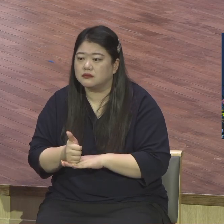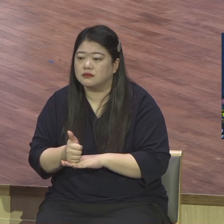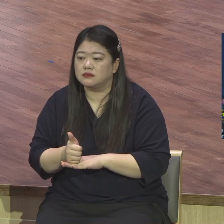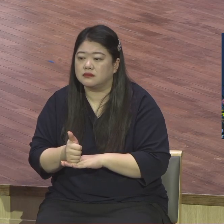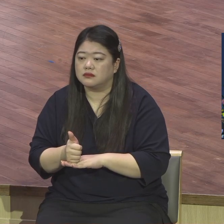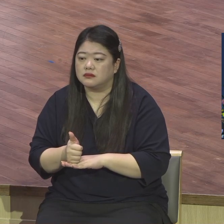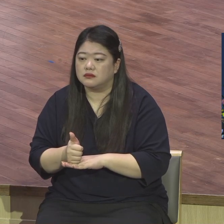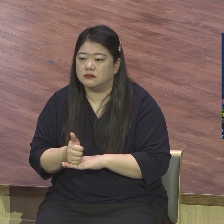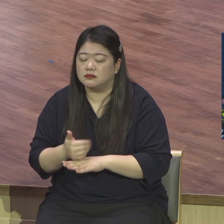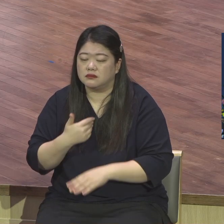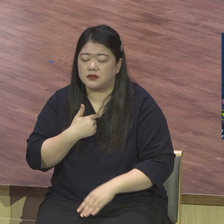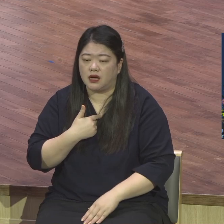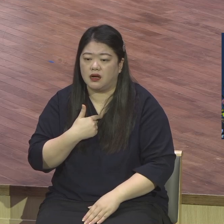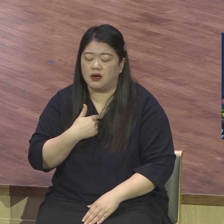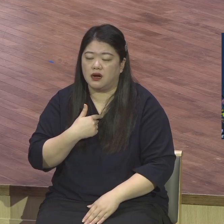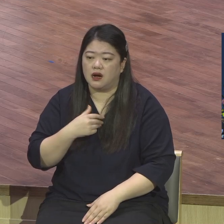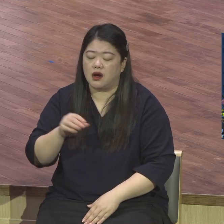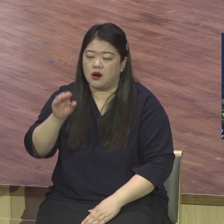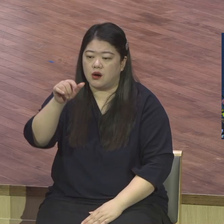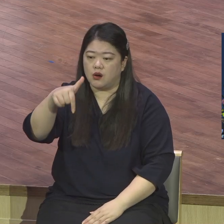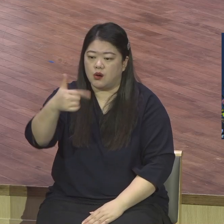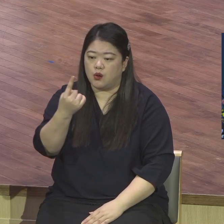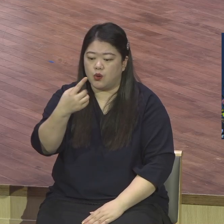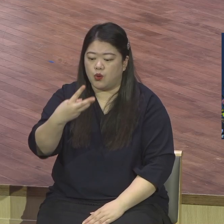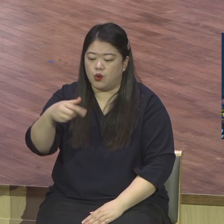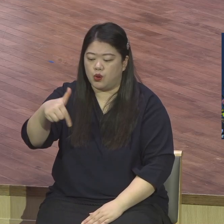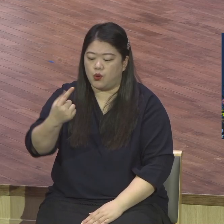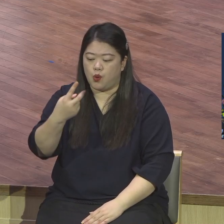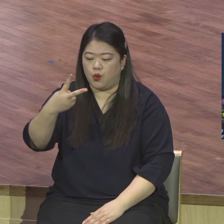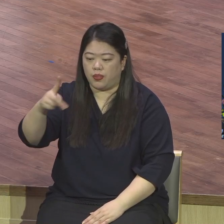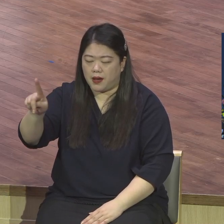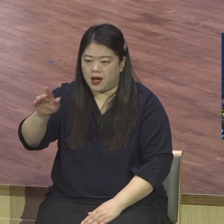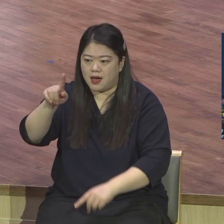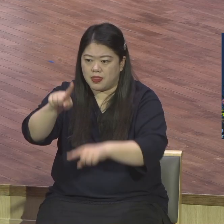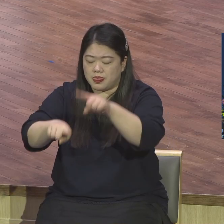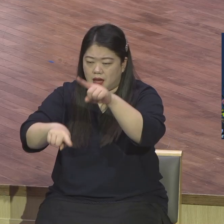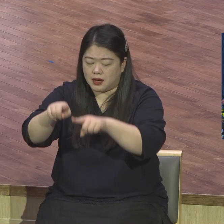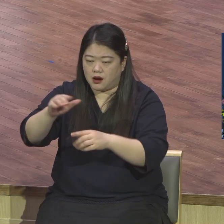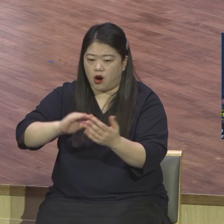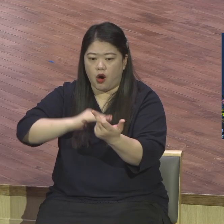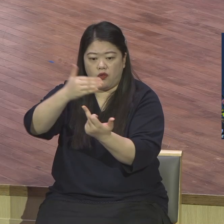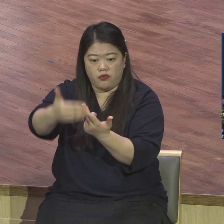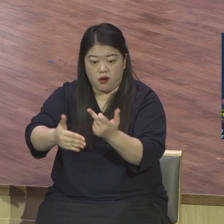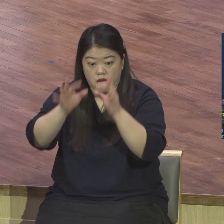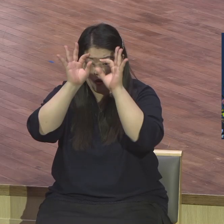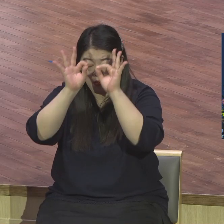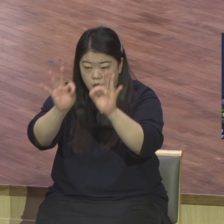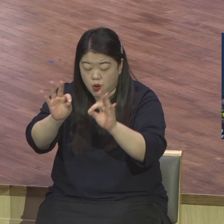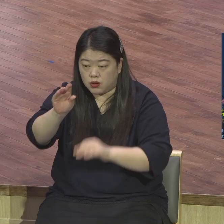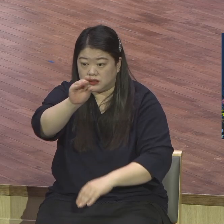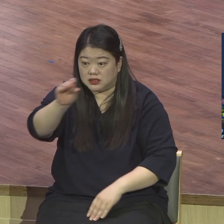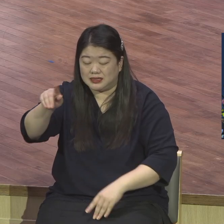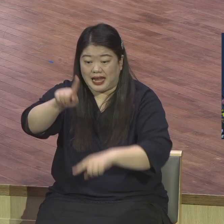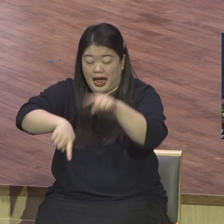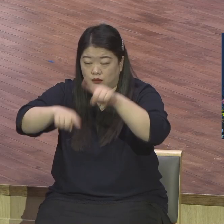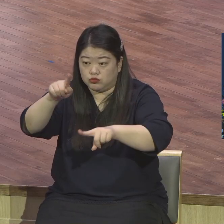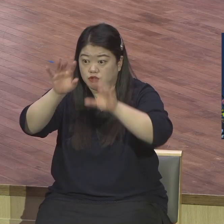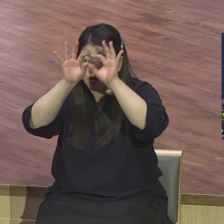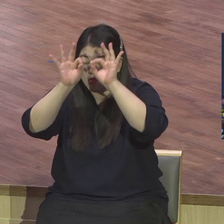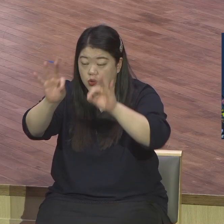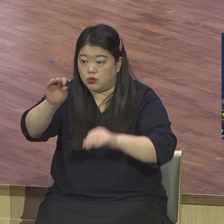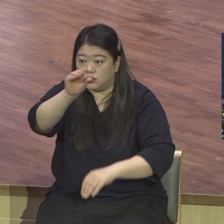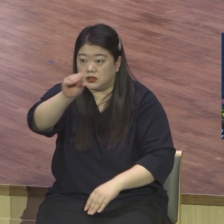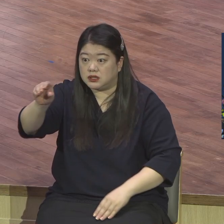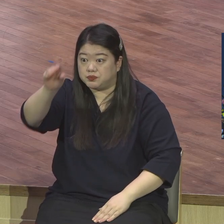나는 거친 나무 십자가를 보았다. 그리고 거기에 매달린 예수님을 보게 되었다. 나는 그